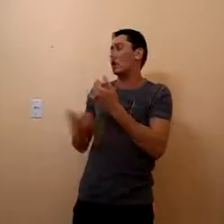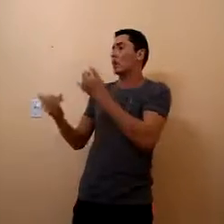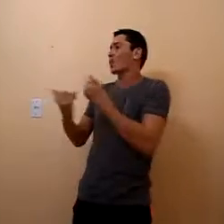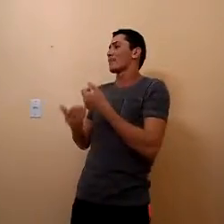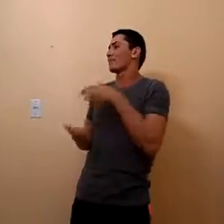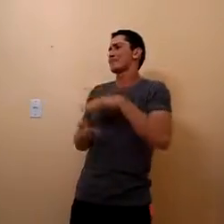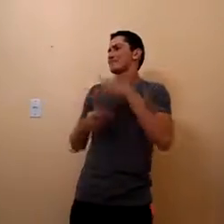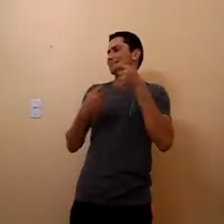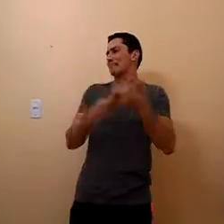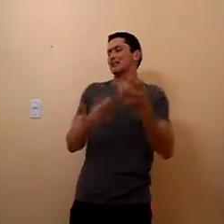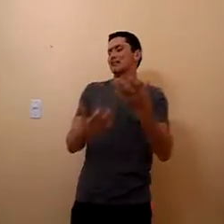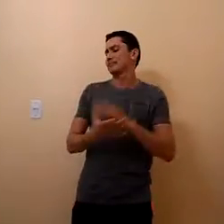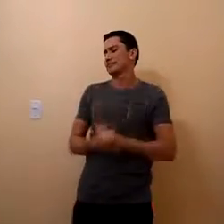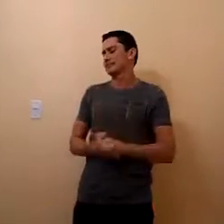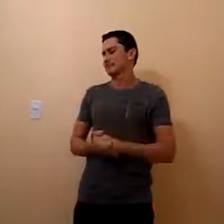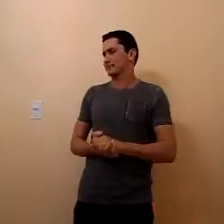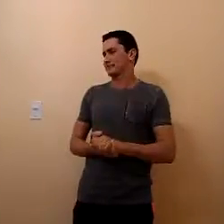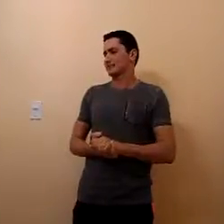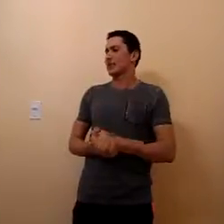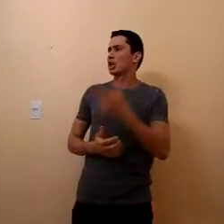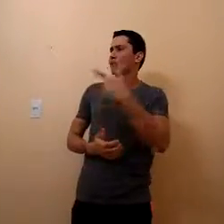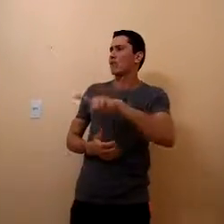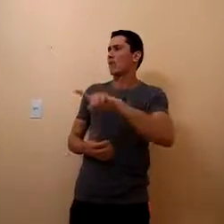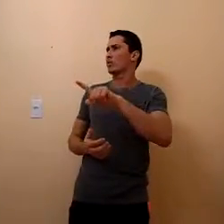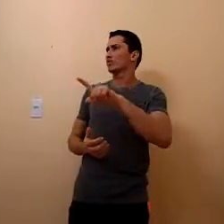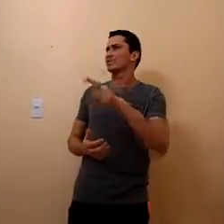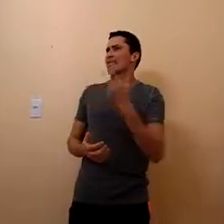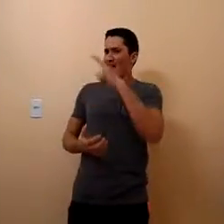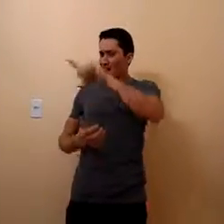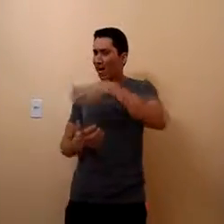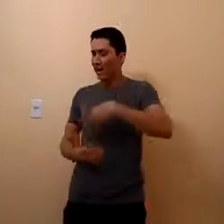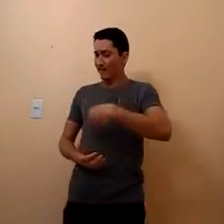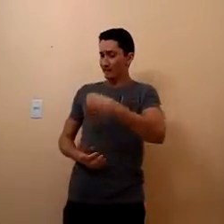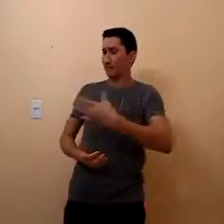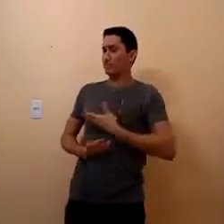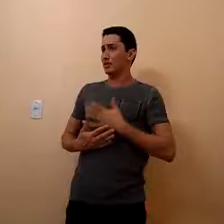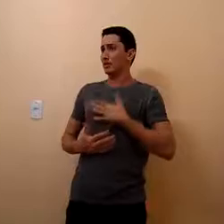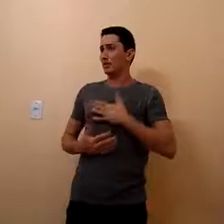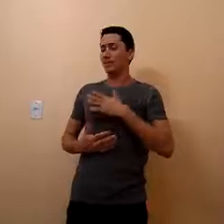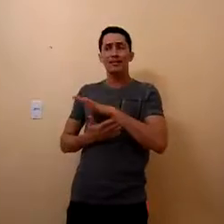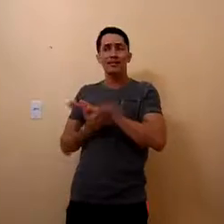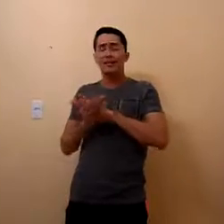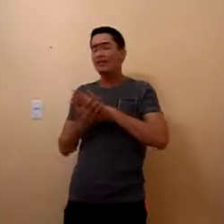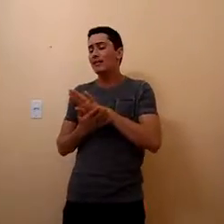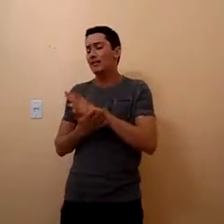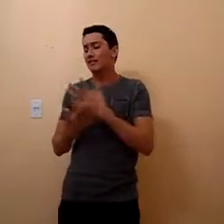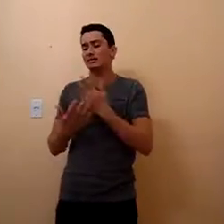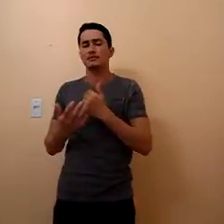possa ter ela de volta. O que vai pagar uma vida? Nada.